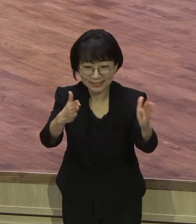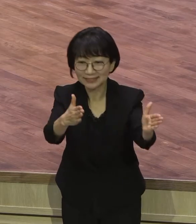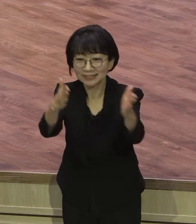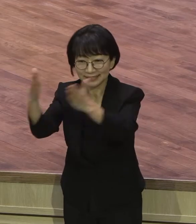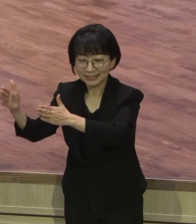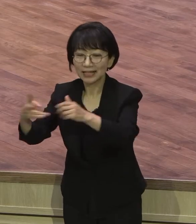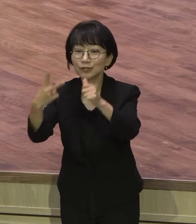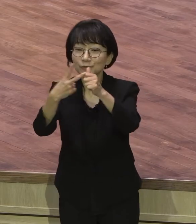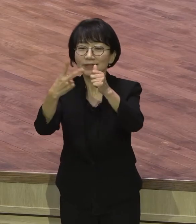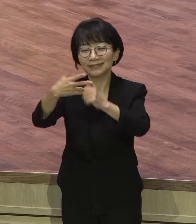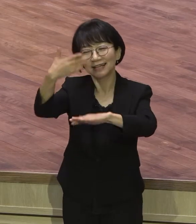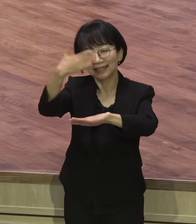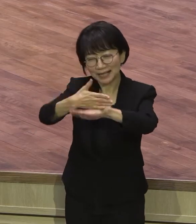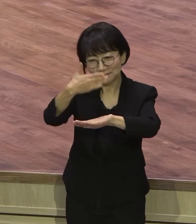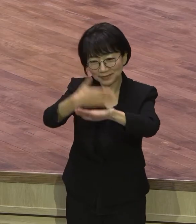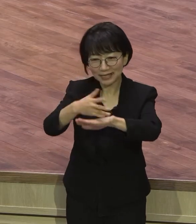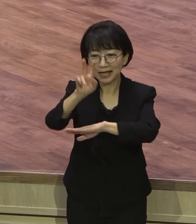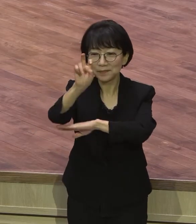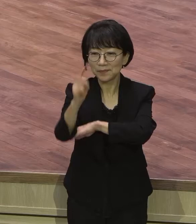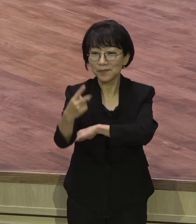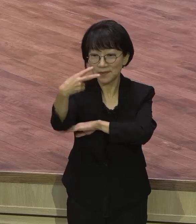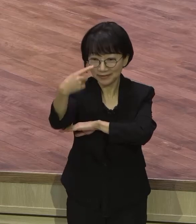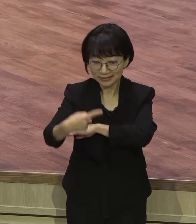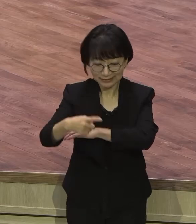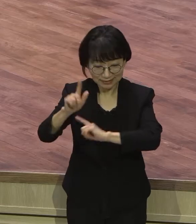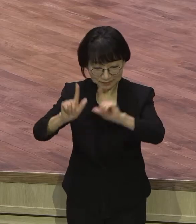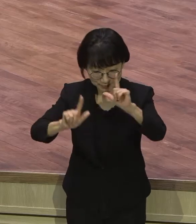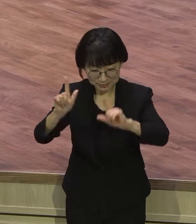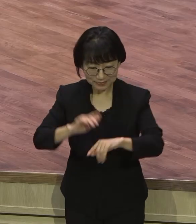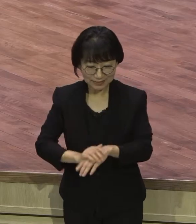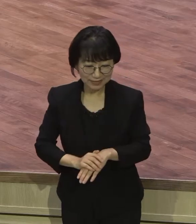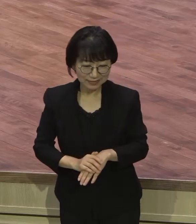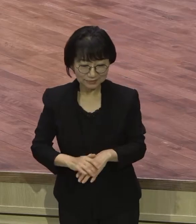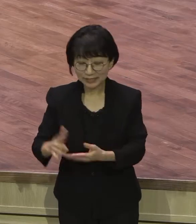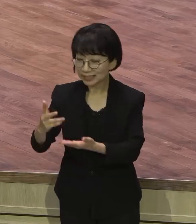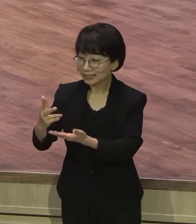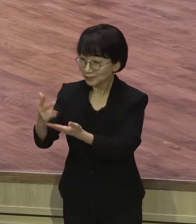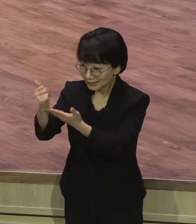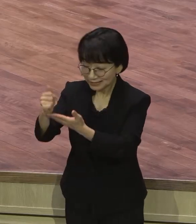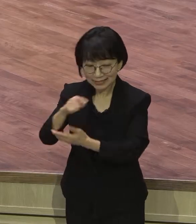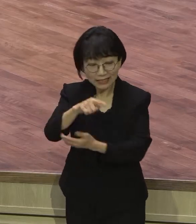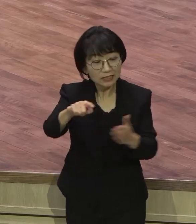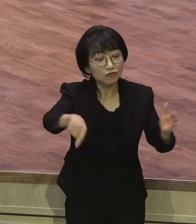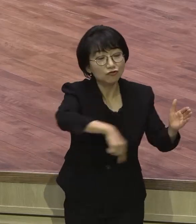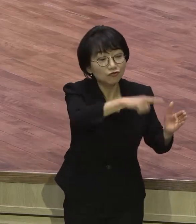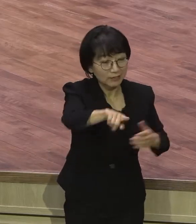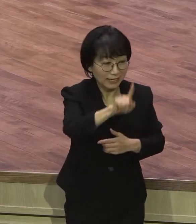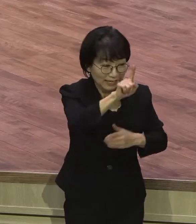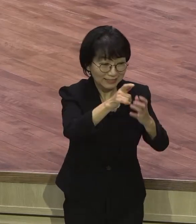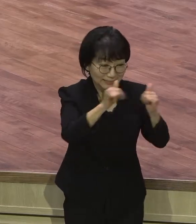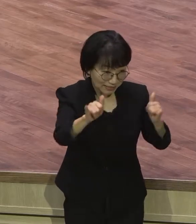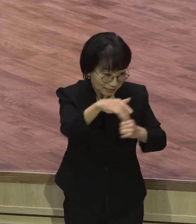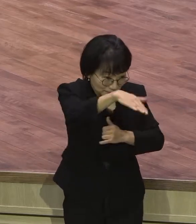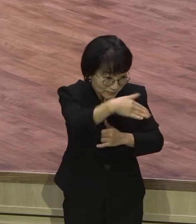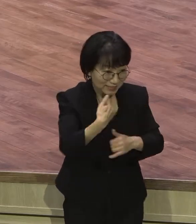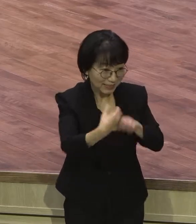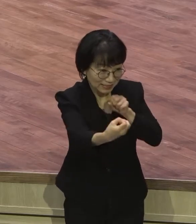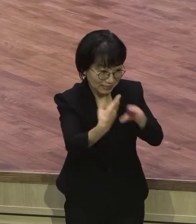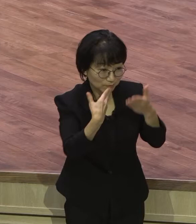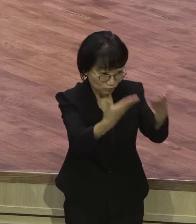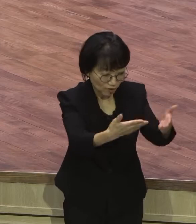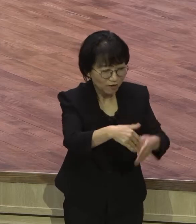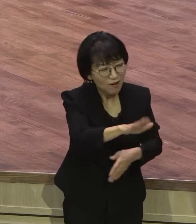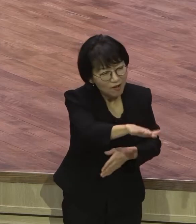번째로 감사 모드입니다. 13절로 15절을 봅니다. 주인이 그 중에 한 사람에게 대답하여